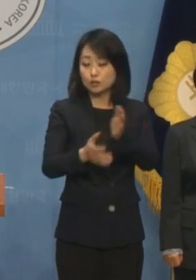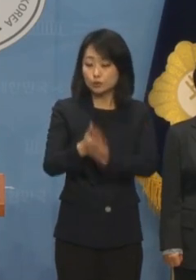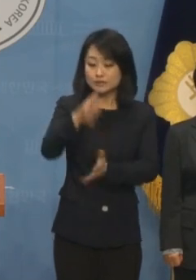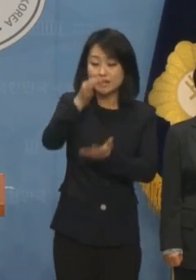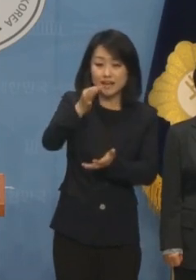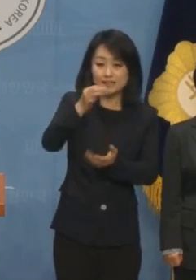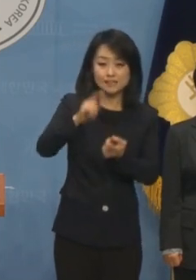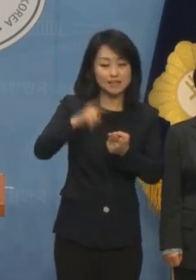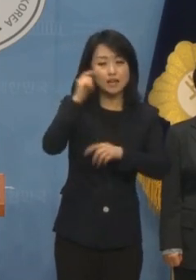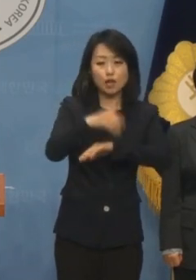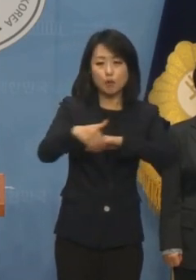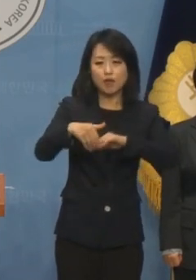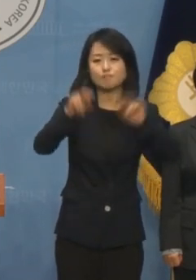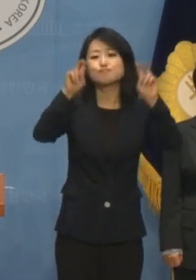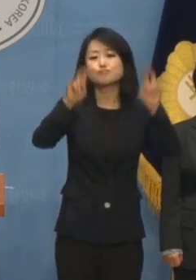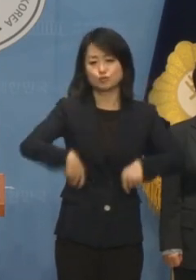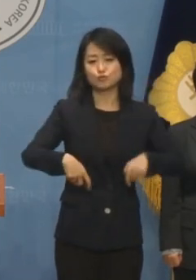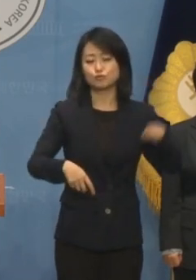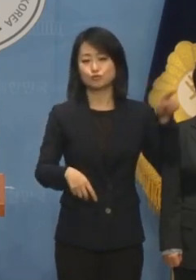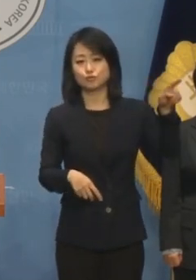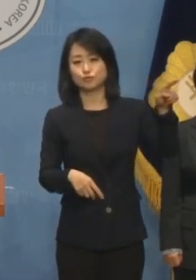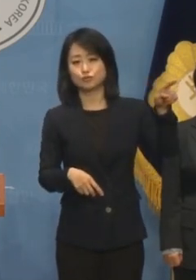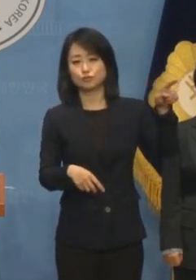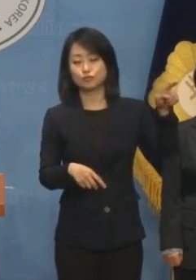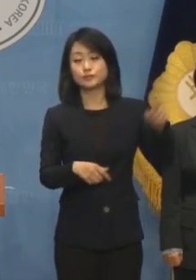계획은 아예 부재인 상태입니다.